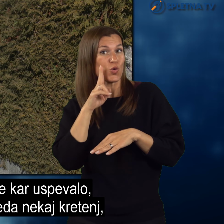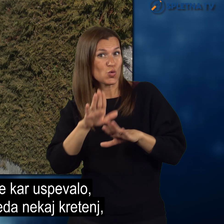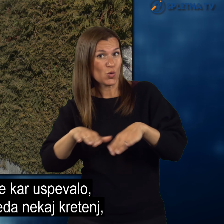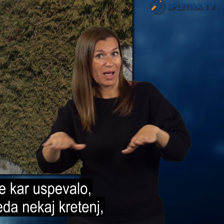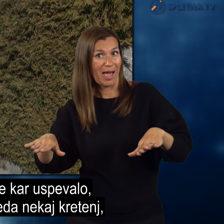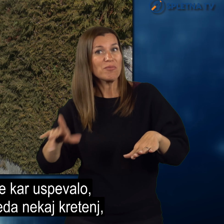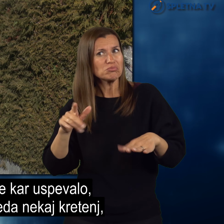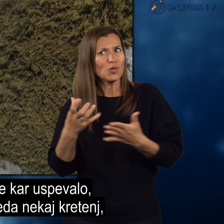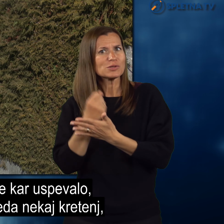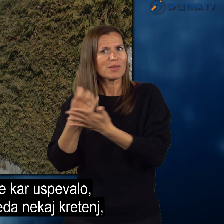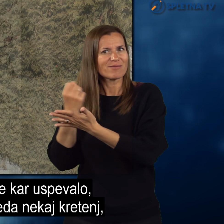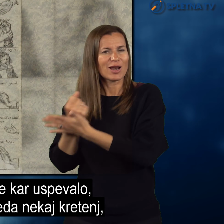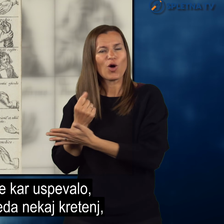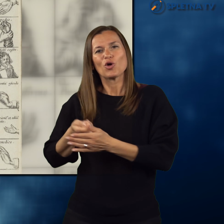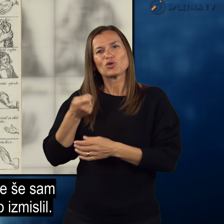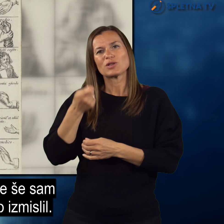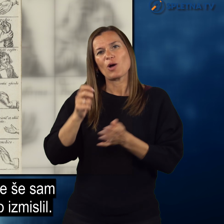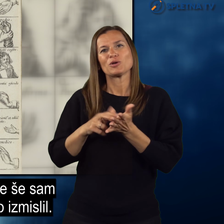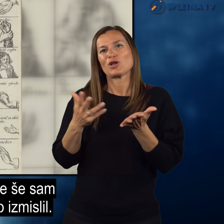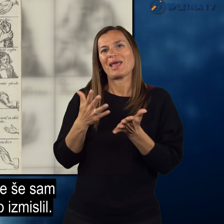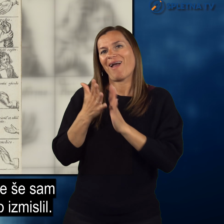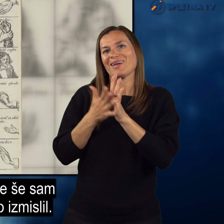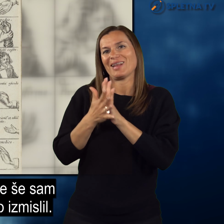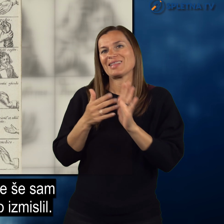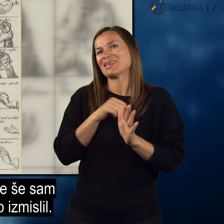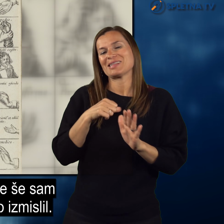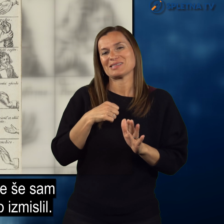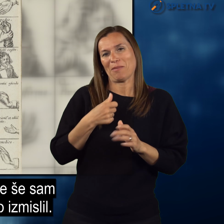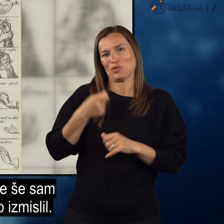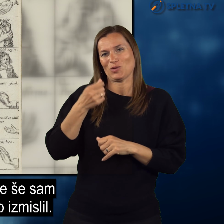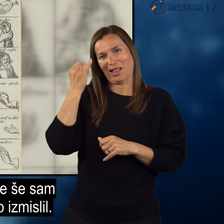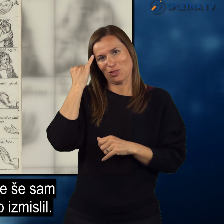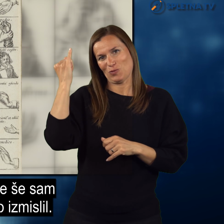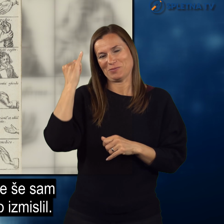uspevalo. Dodal je pa seveda nekaj kretenj, ki si jih je še sam dodatno zmislil.